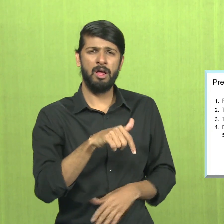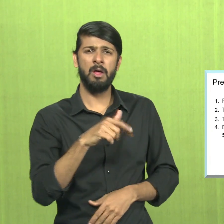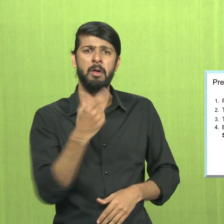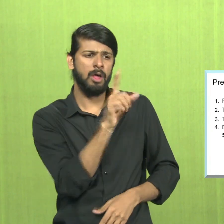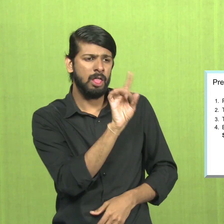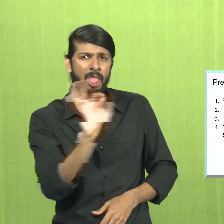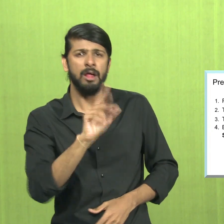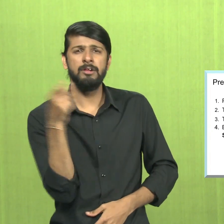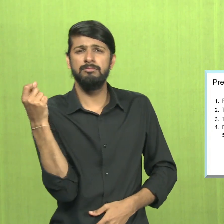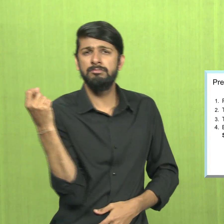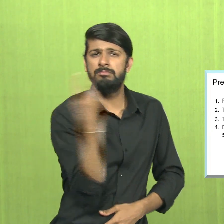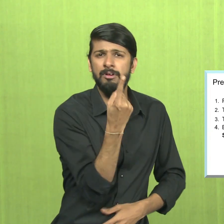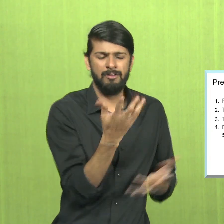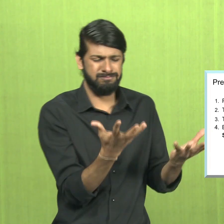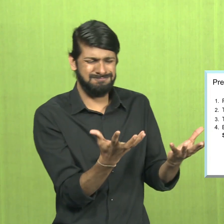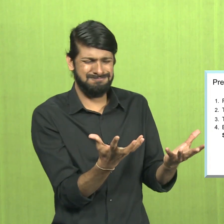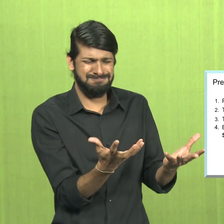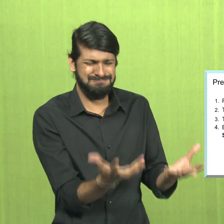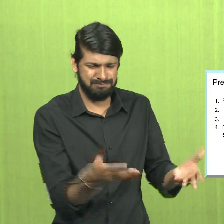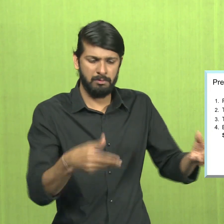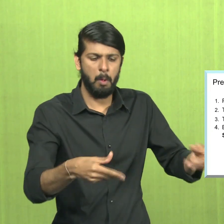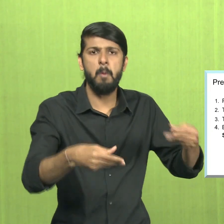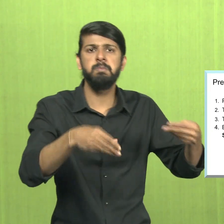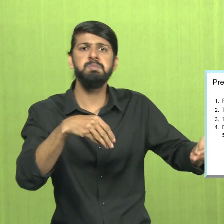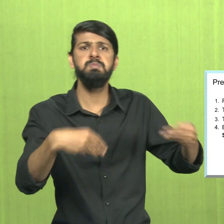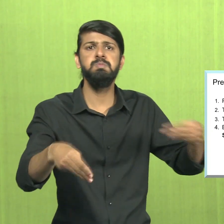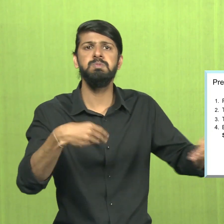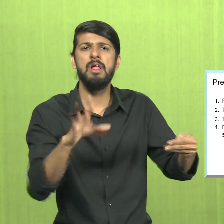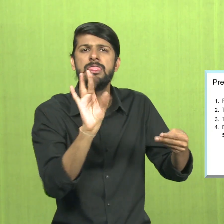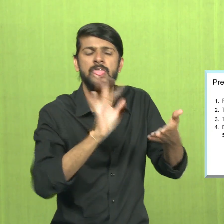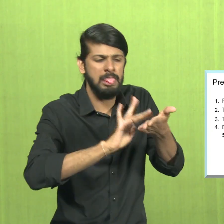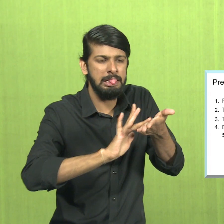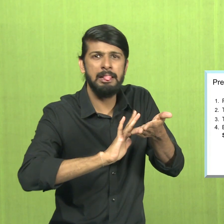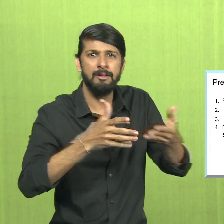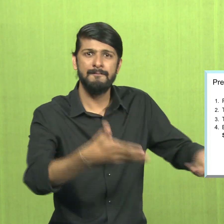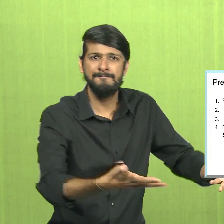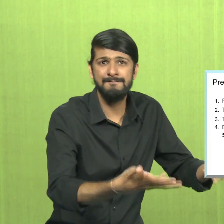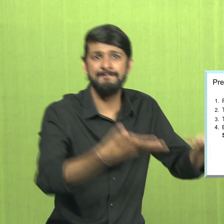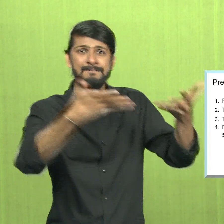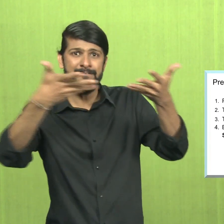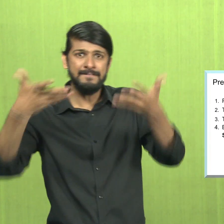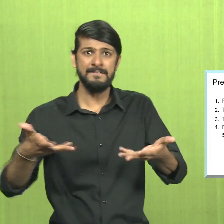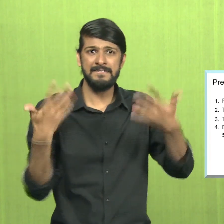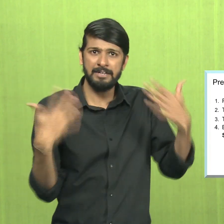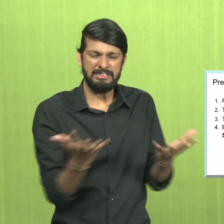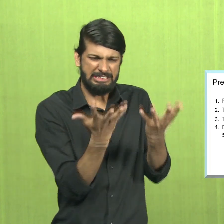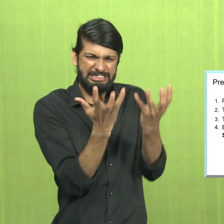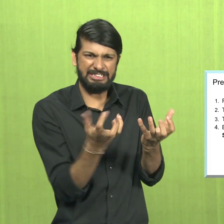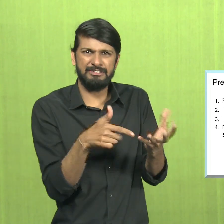वन मंथ और तो 101 वॉटर बेलकम्स होगी विच